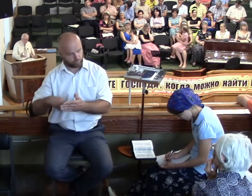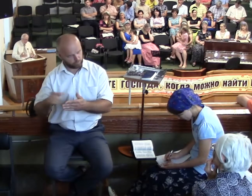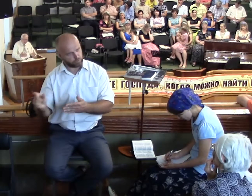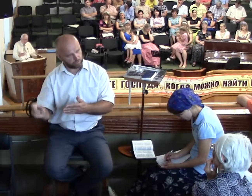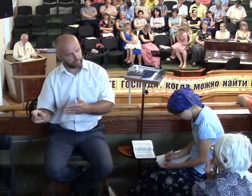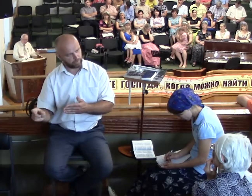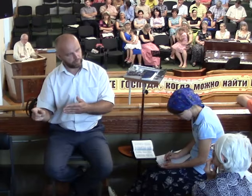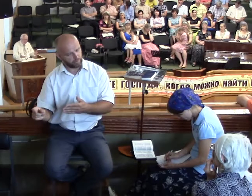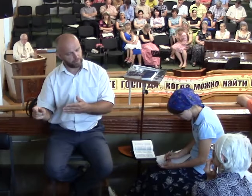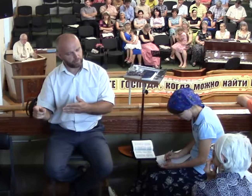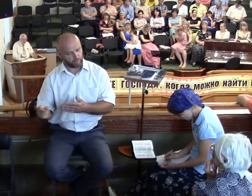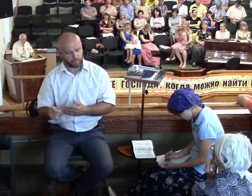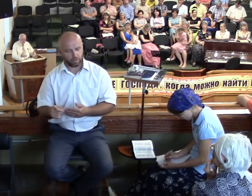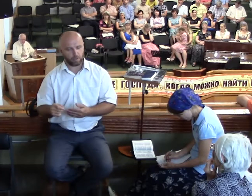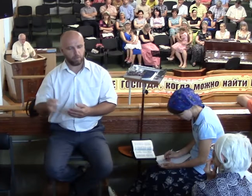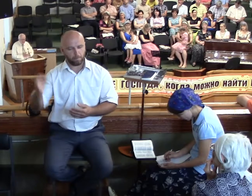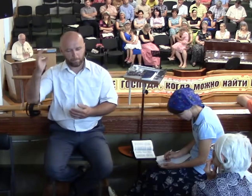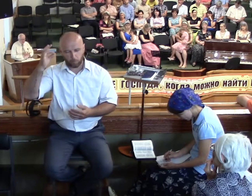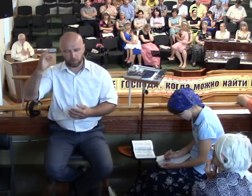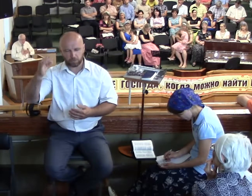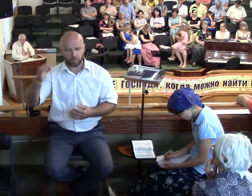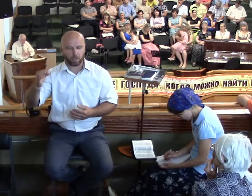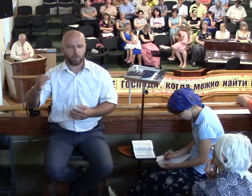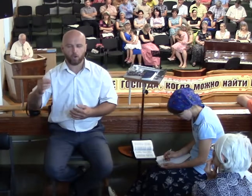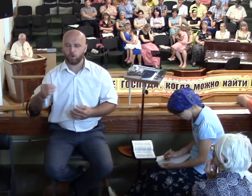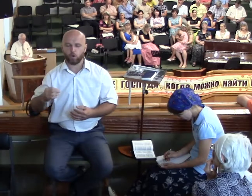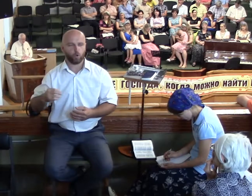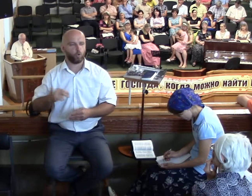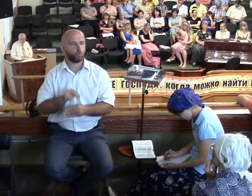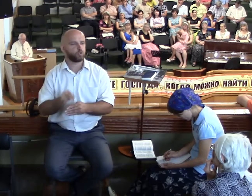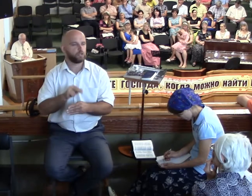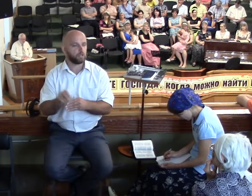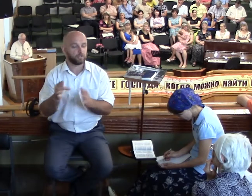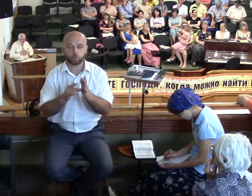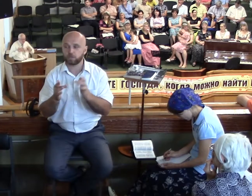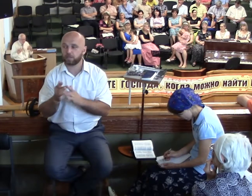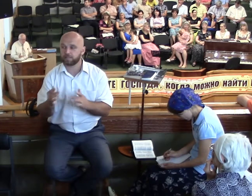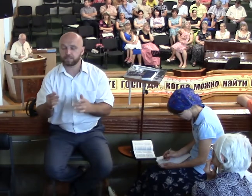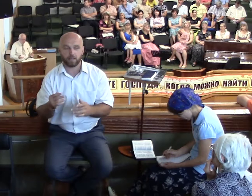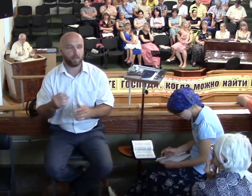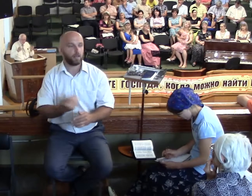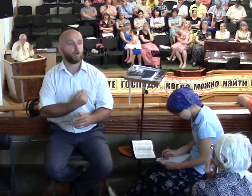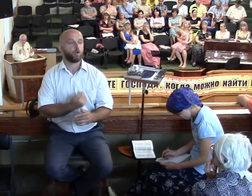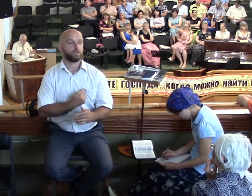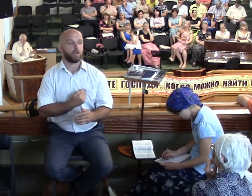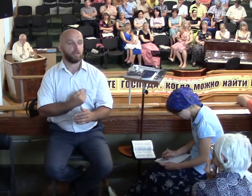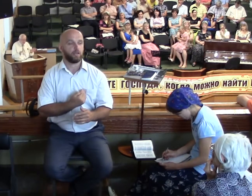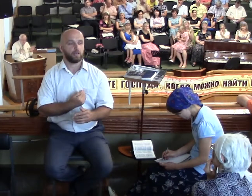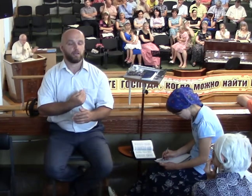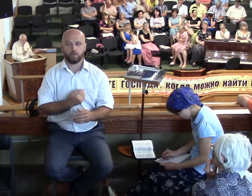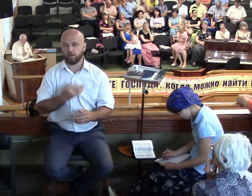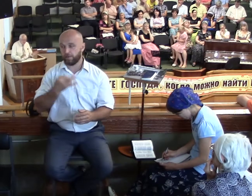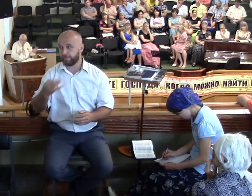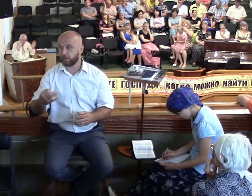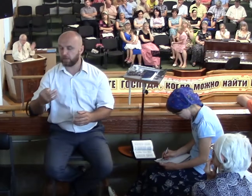когда их не приняли в одном селении, как хотелось бы ученикам Иисуса Христа, как хотелось бы, раз не приняли,